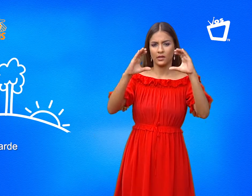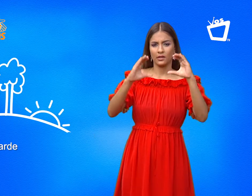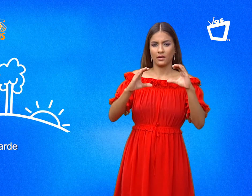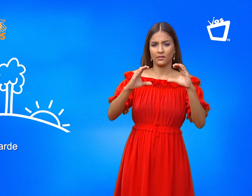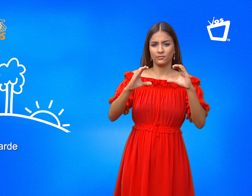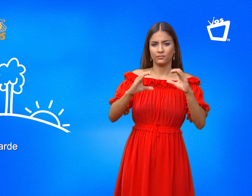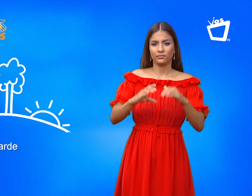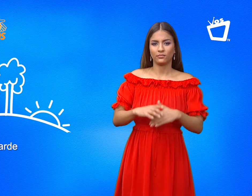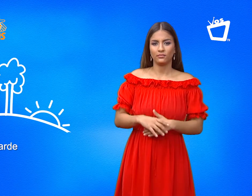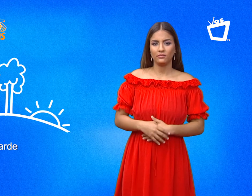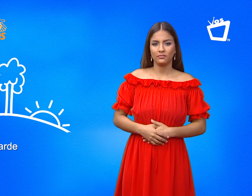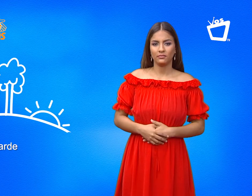tarde